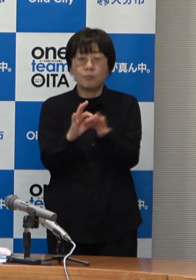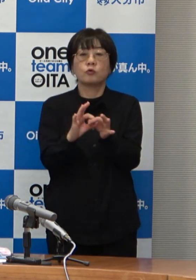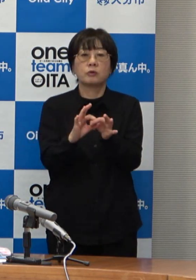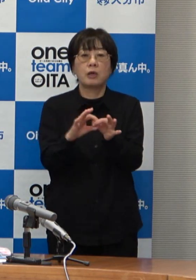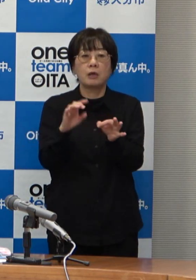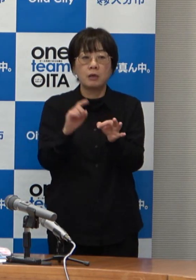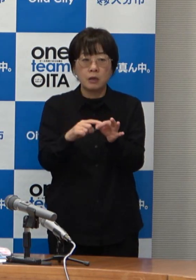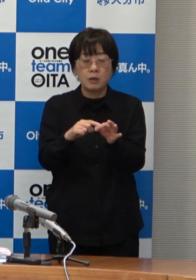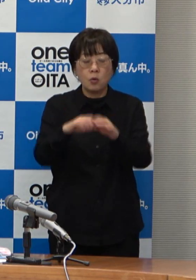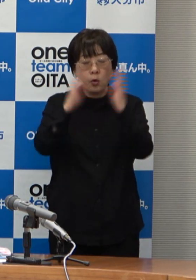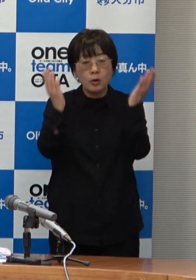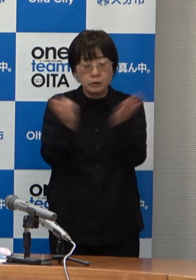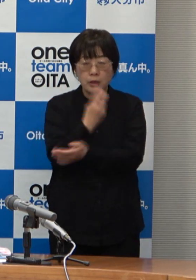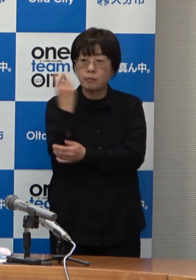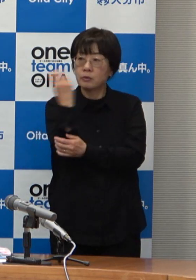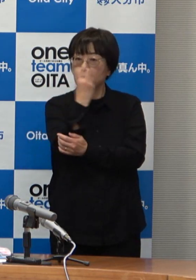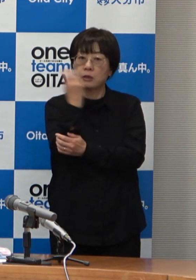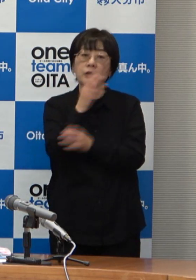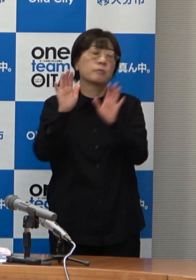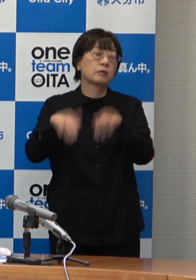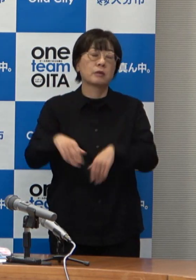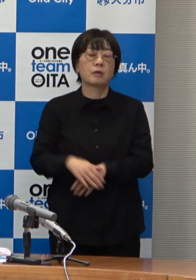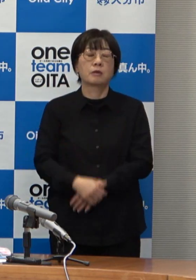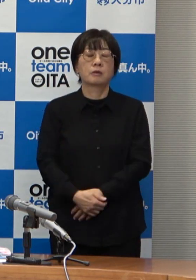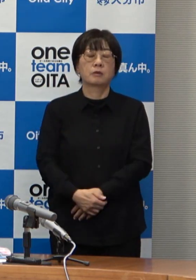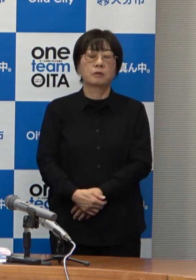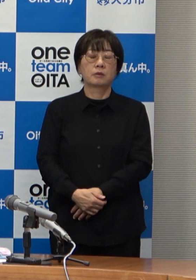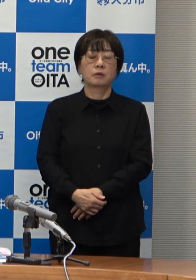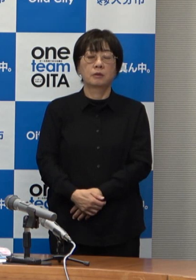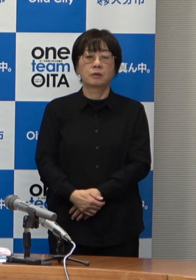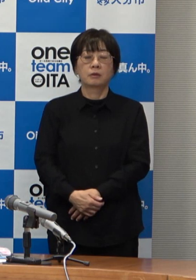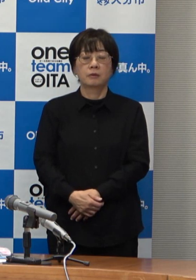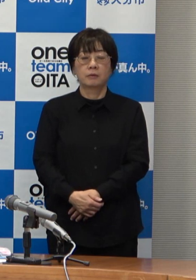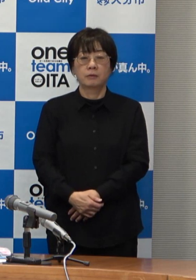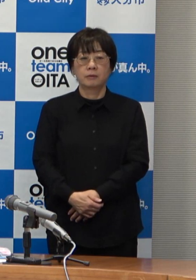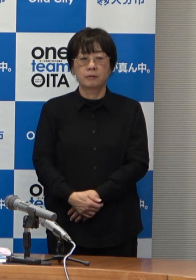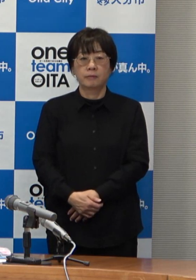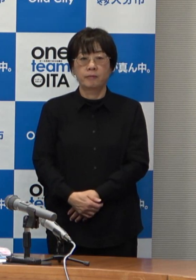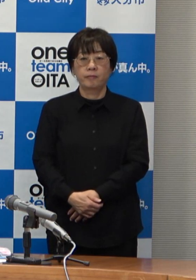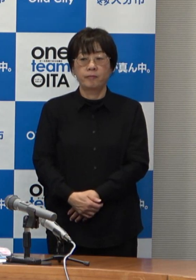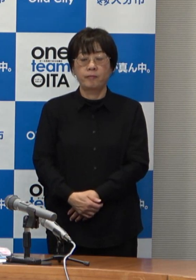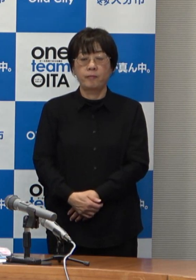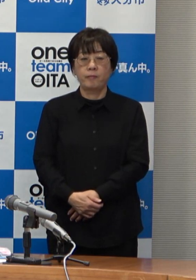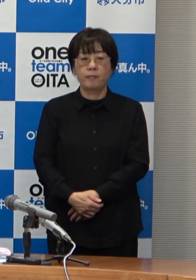総点検とやりましたけれどもえ